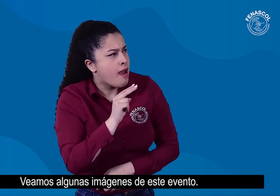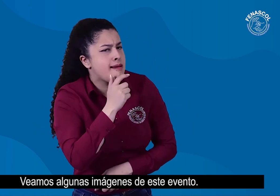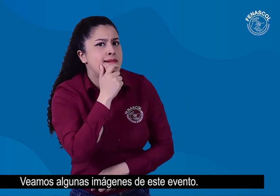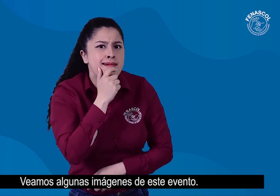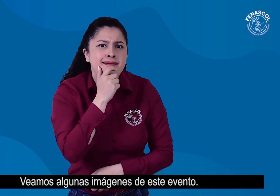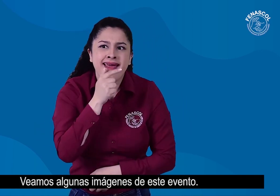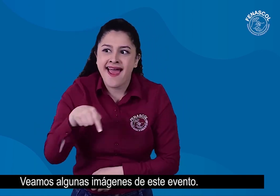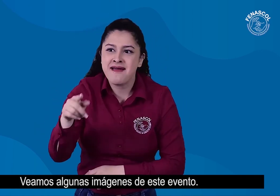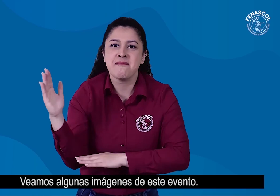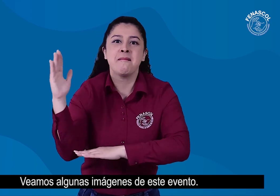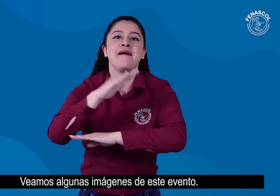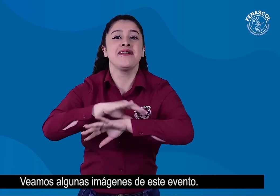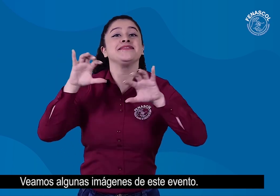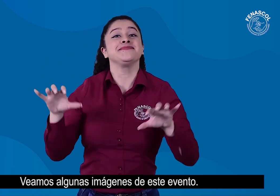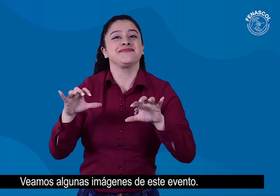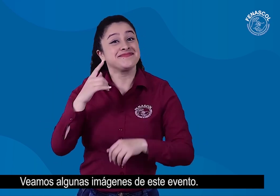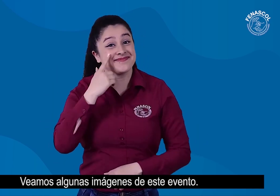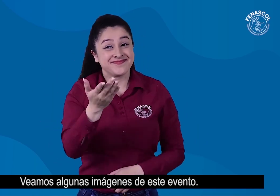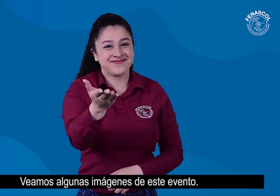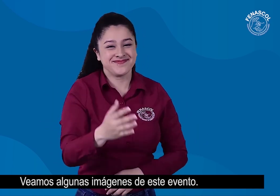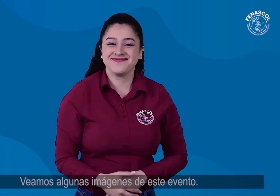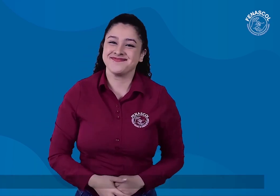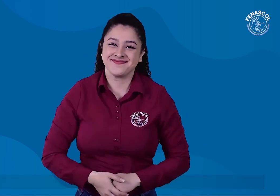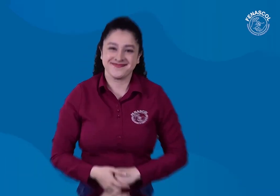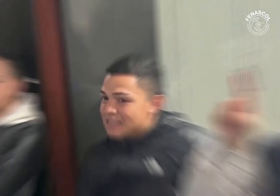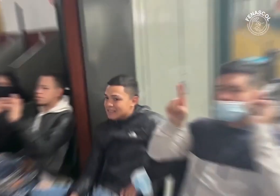Veamos algunas imágenes de este evento.